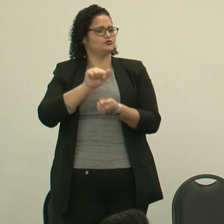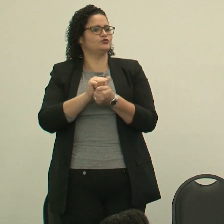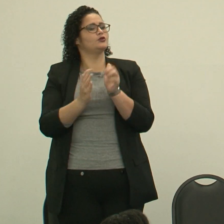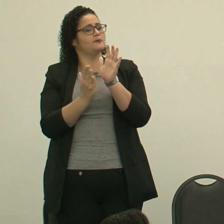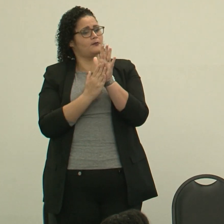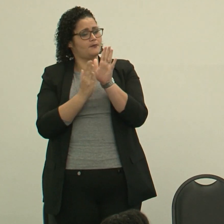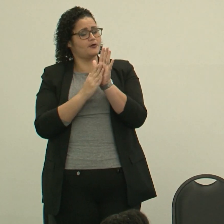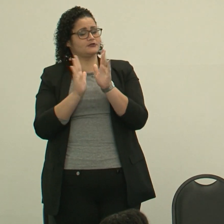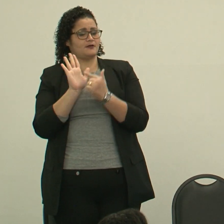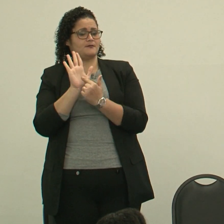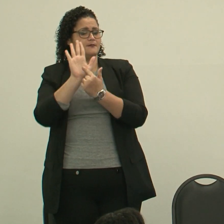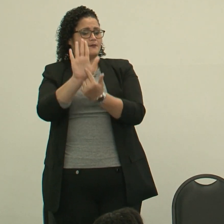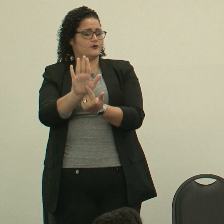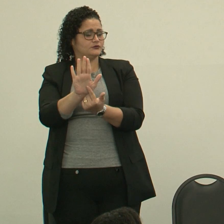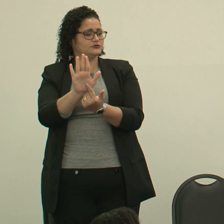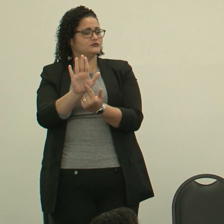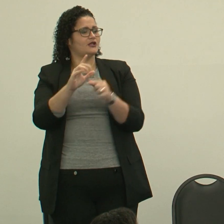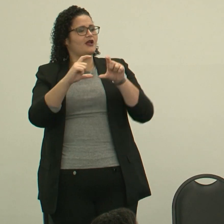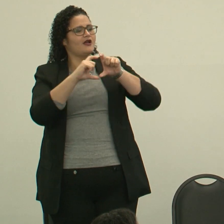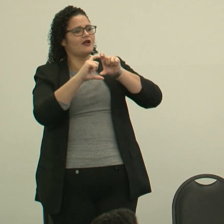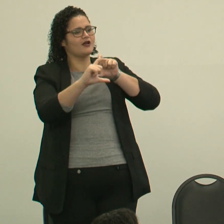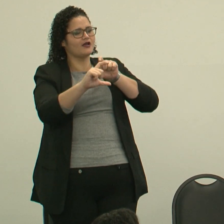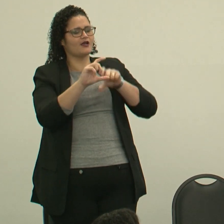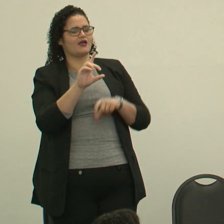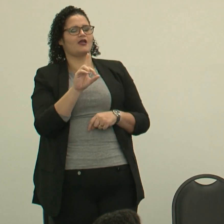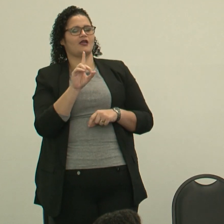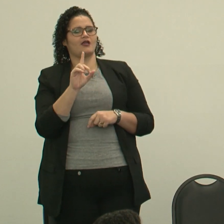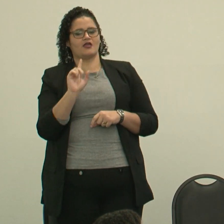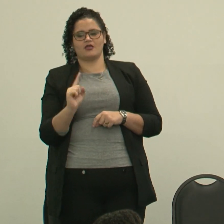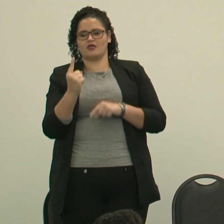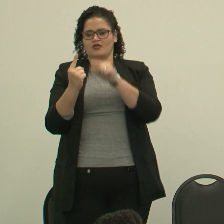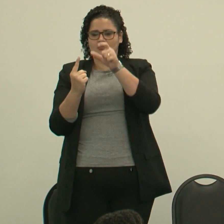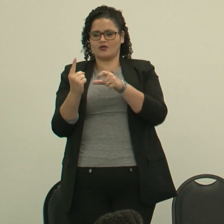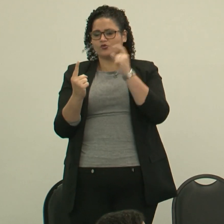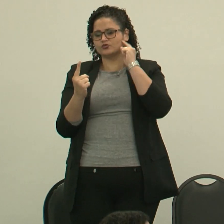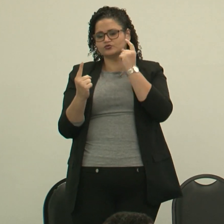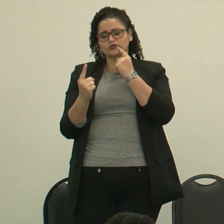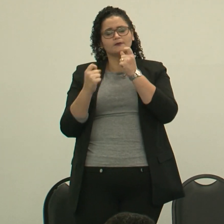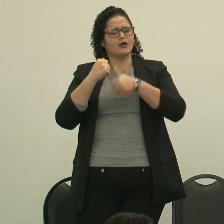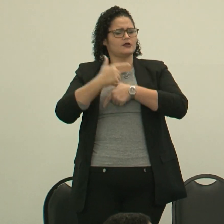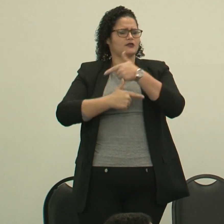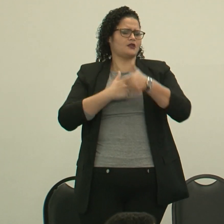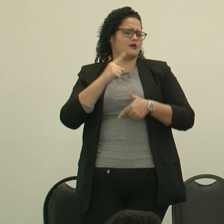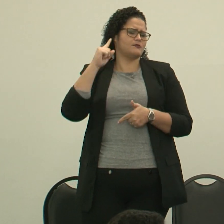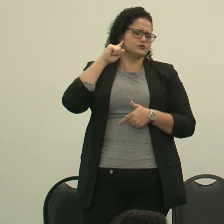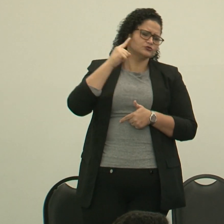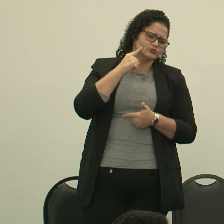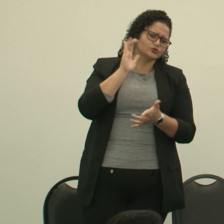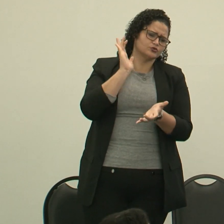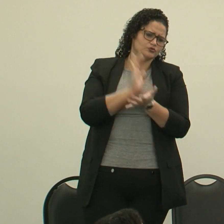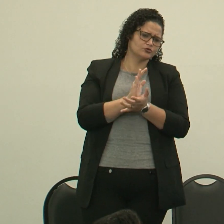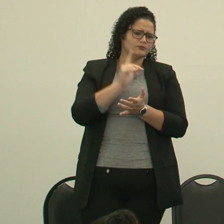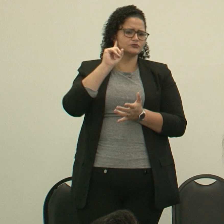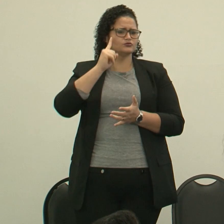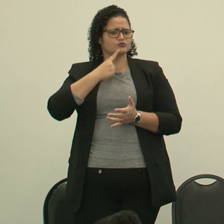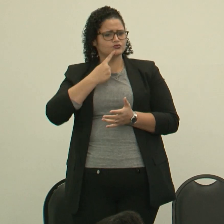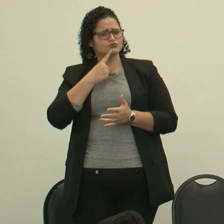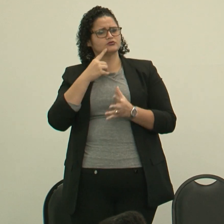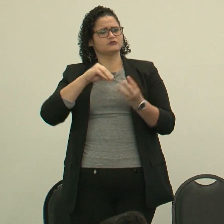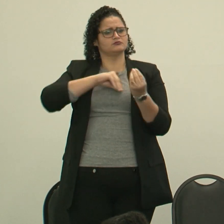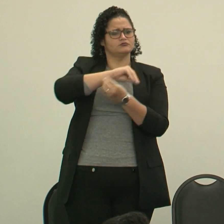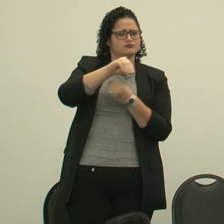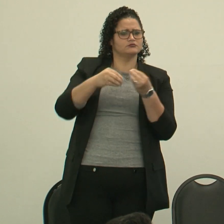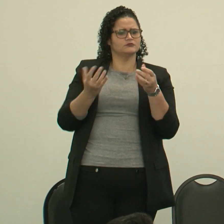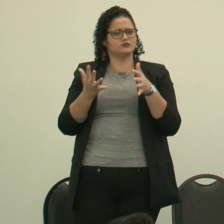proposta foi mostrar para vocês que as tirinhas do That Deaf Guy podem ser trabalhadas com surdos, em turmas de surdos com ouvintes e